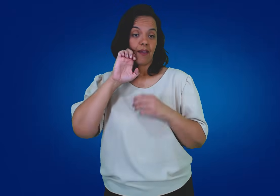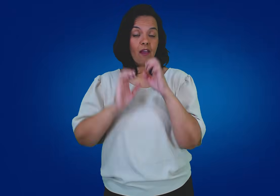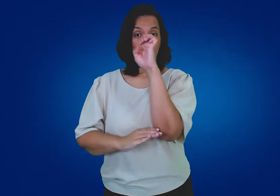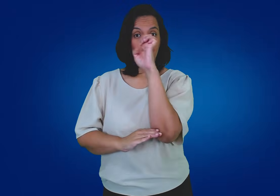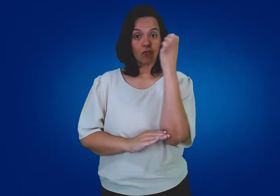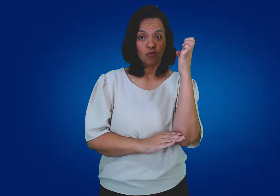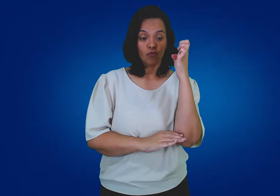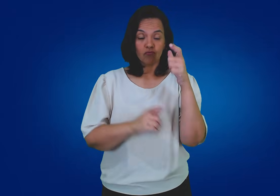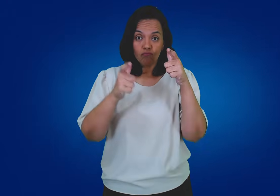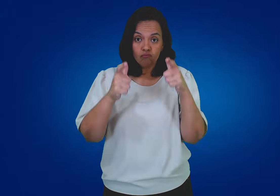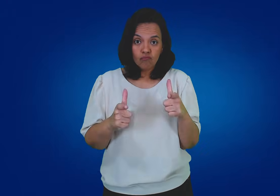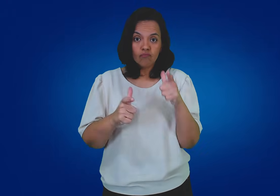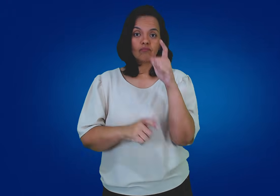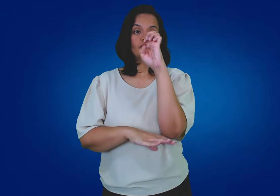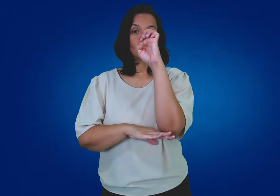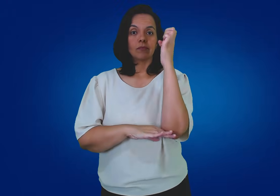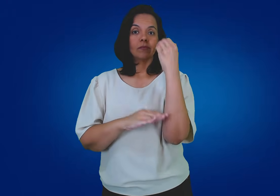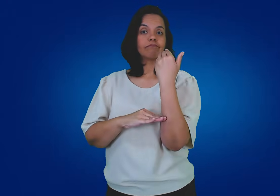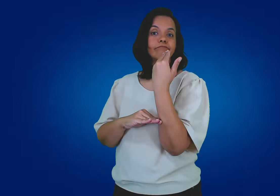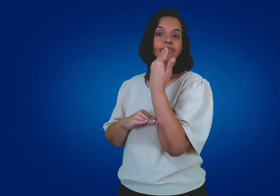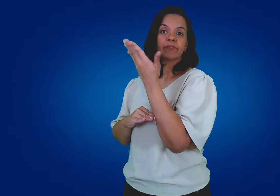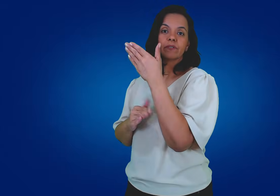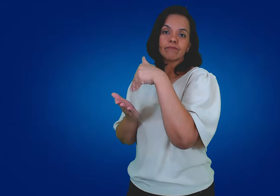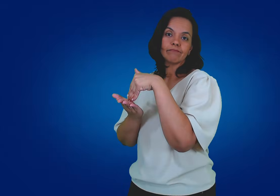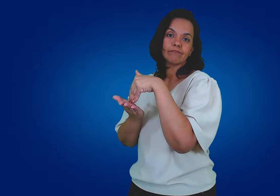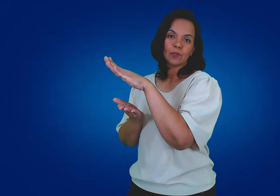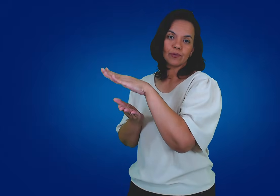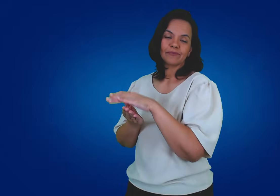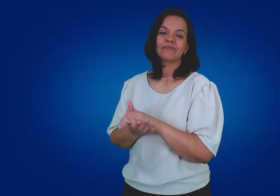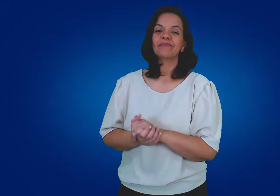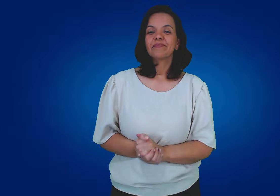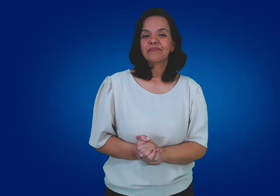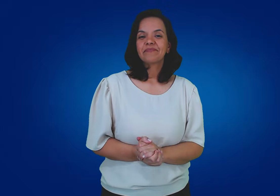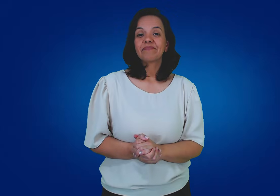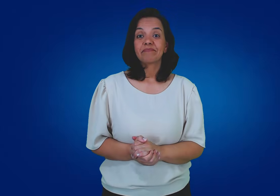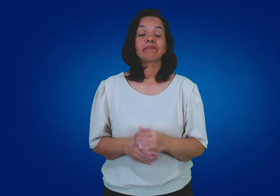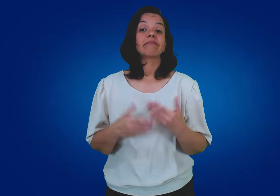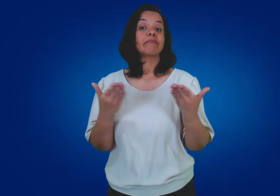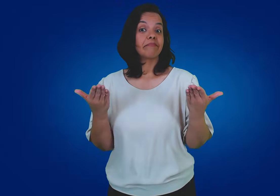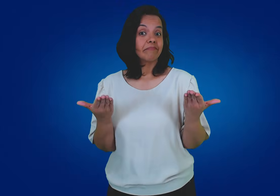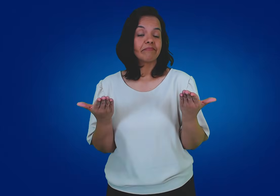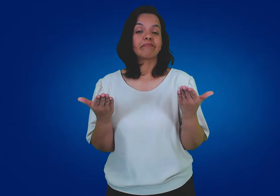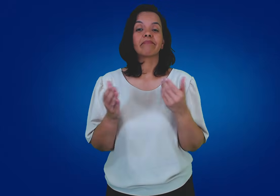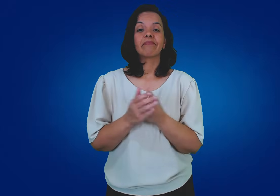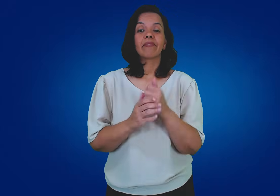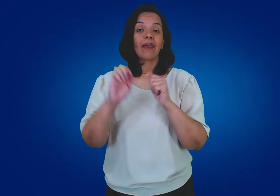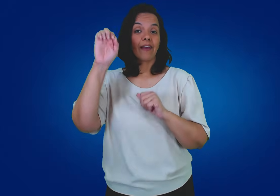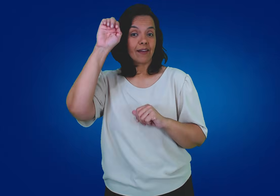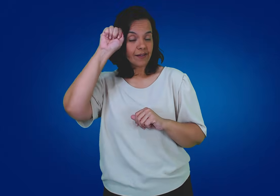Então, eles foram expulsos do jardim do Éden e, com isso,